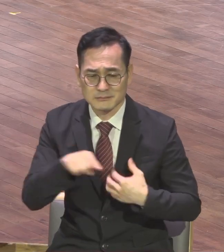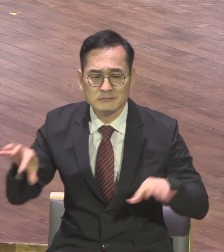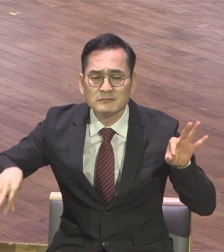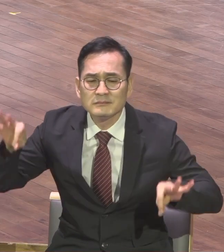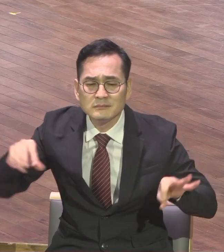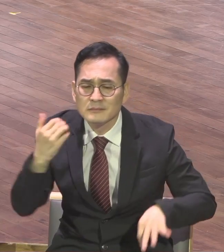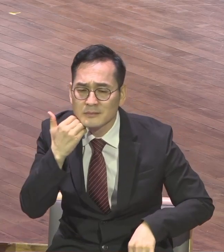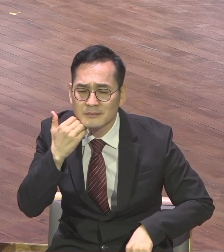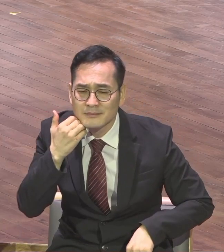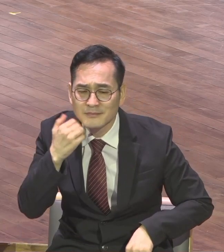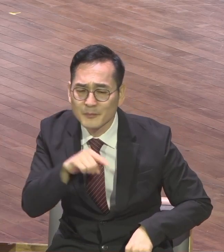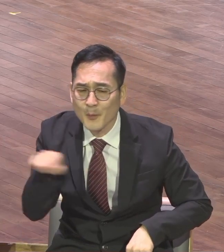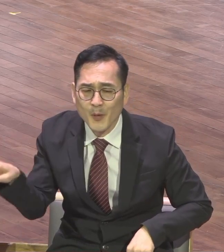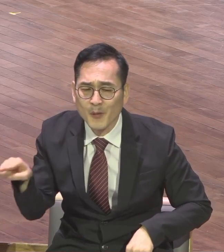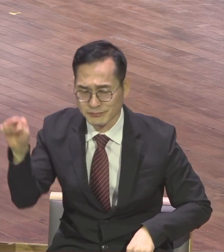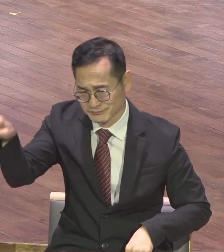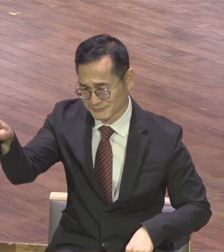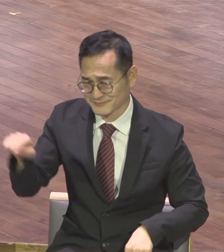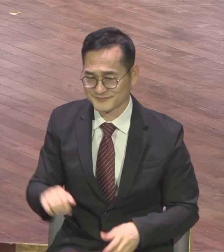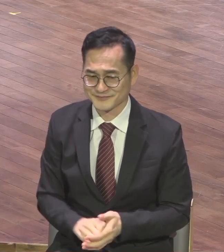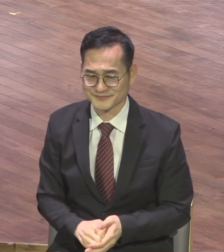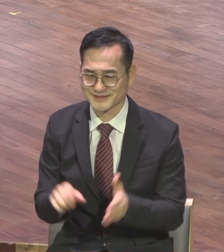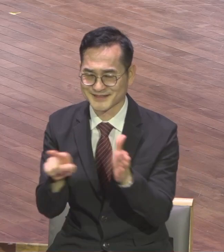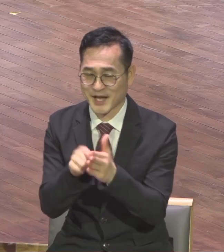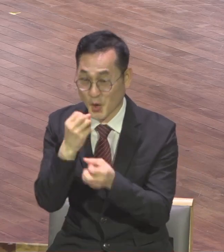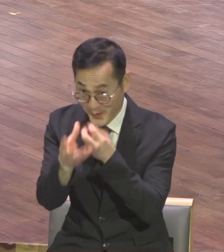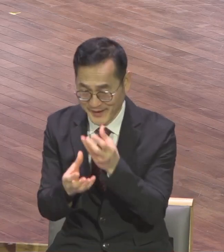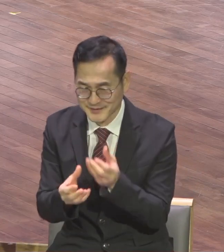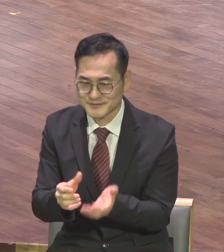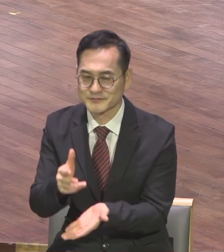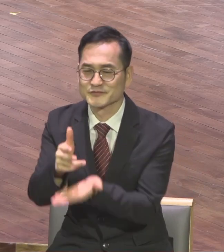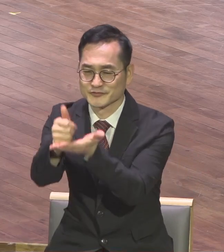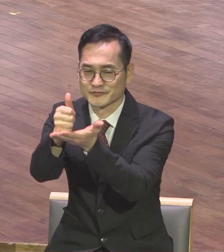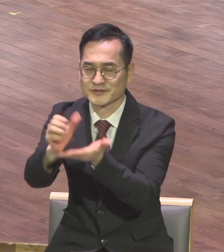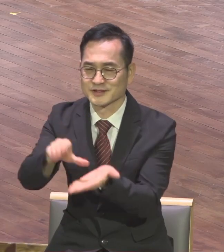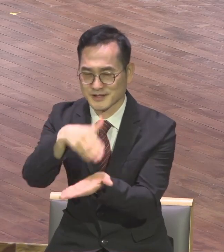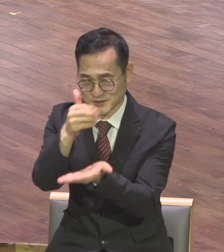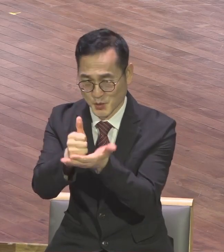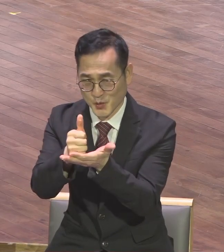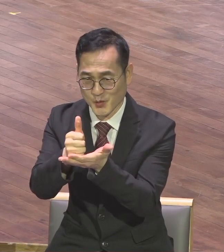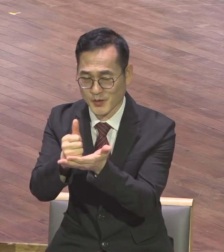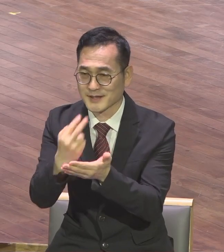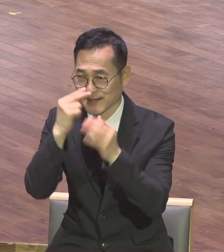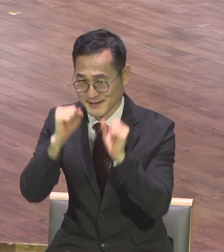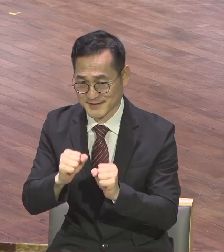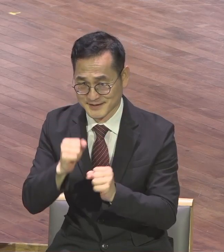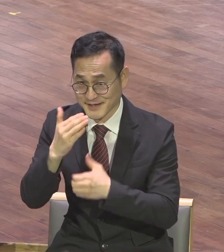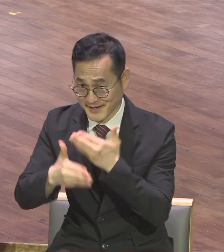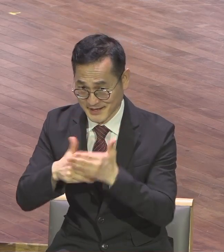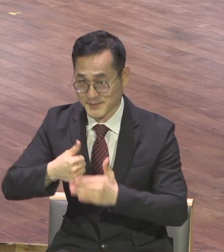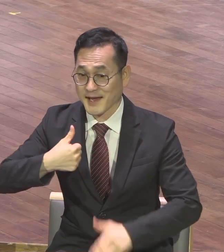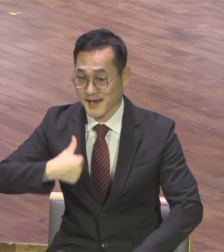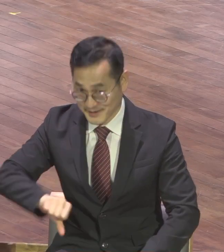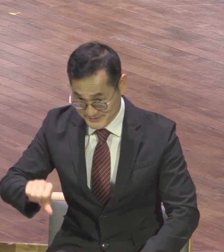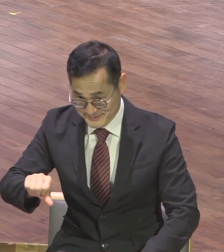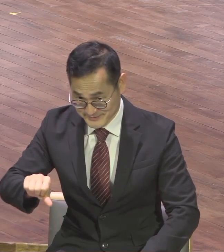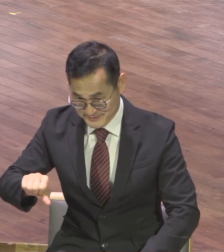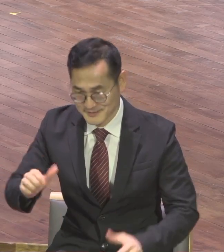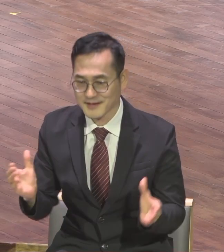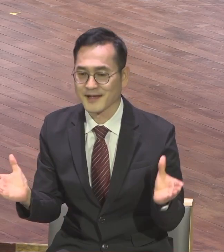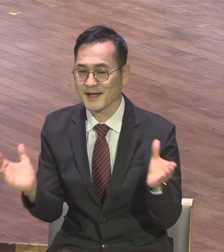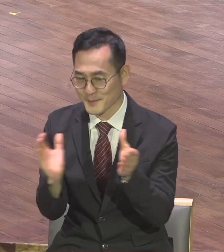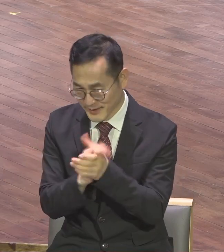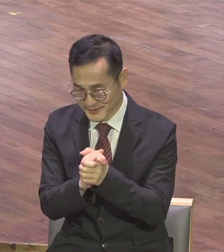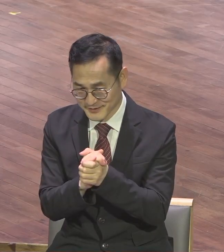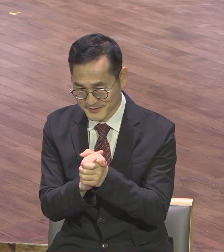신앙 고백합니다. 주는 그리스도시요 살아계신 하나님의 아들이십니다. 아멘.